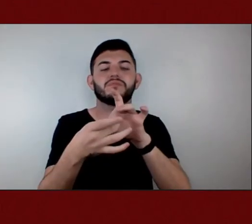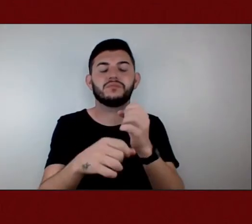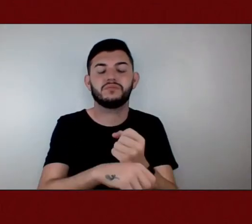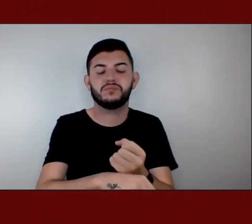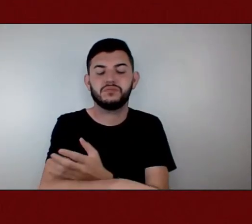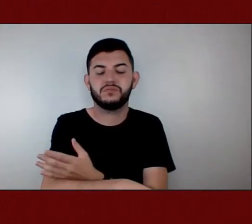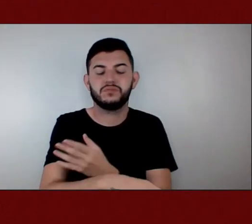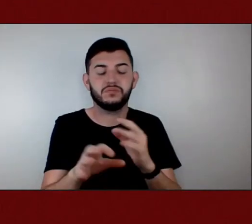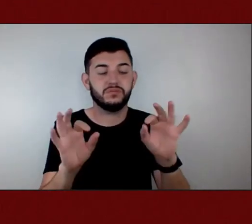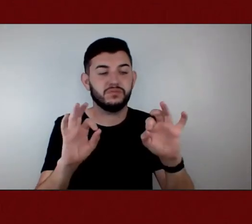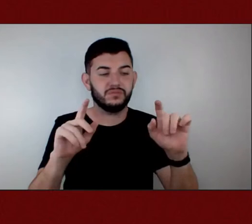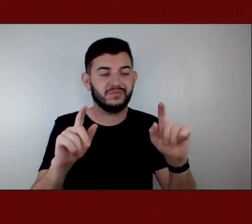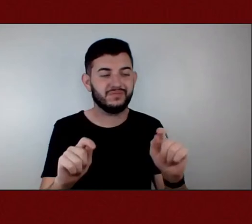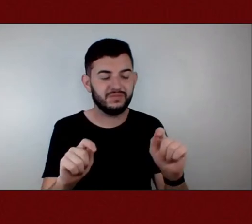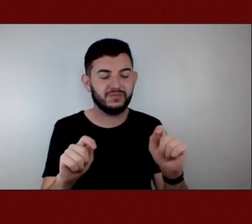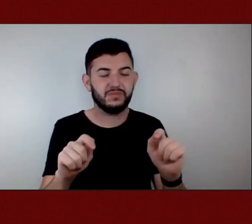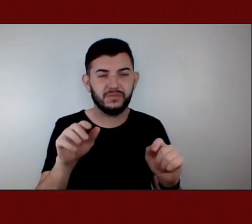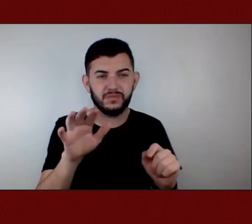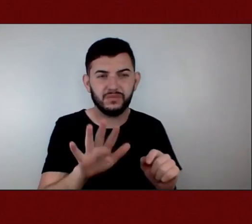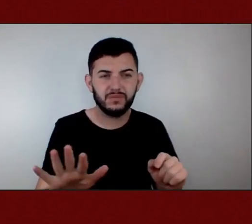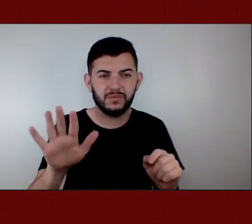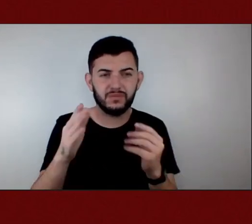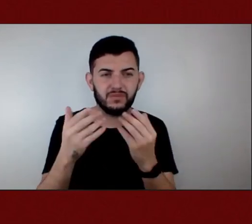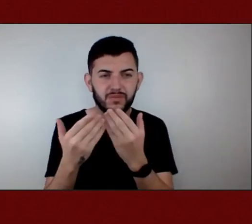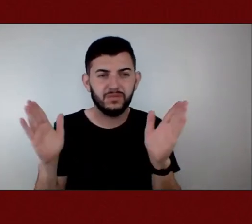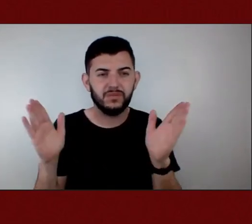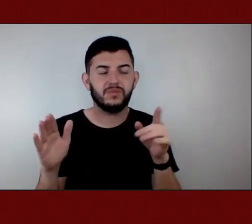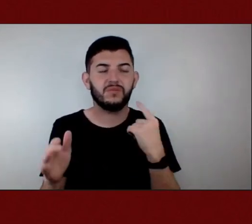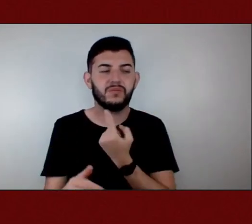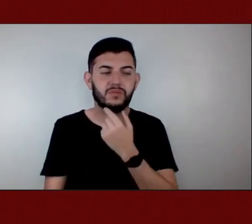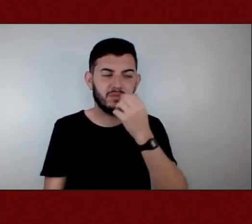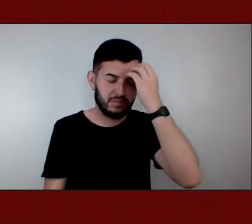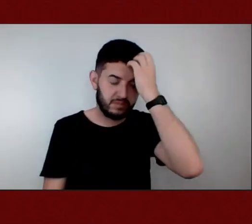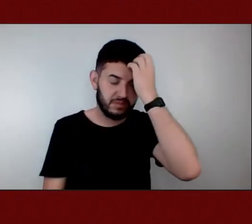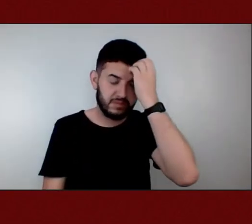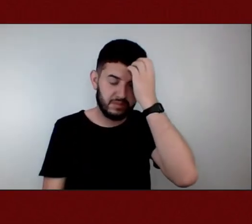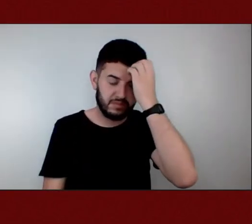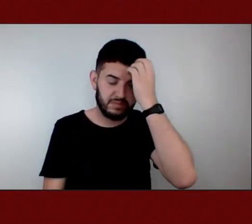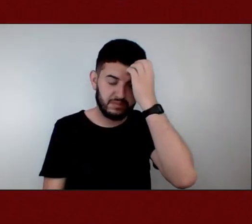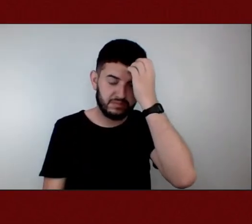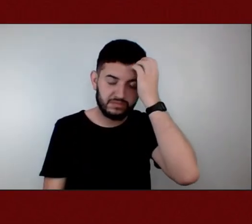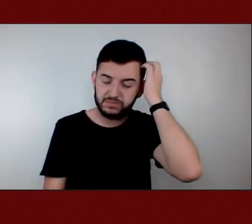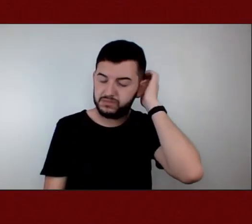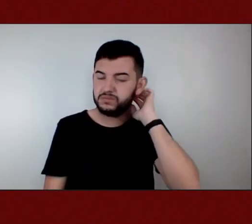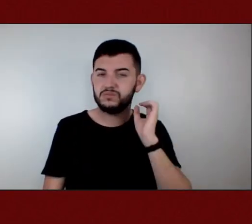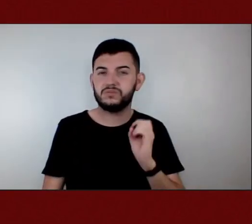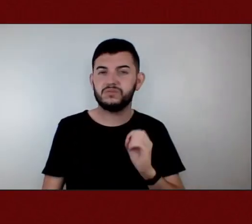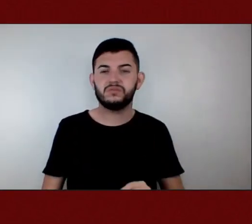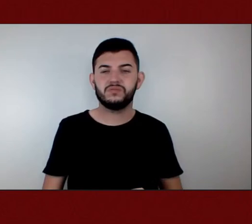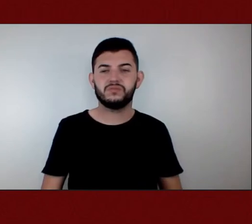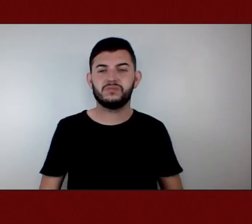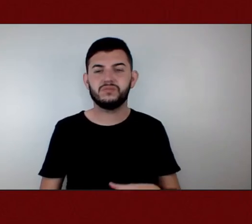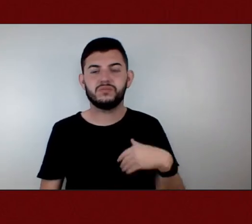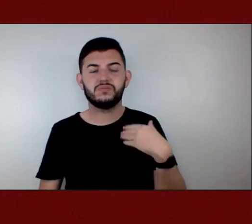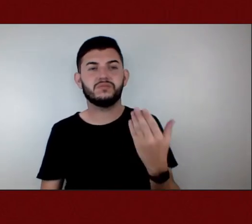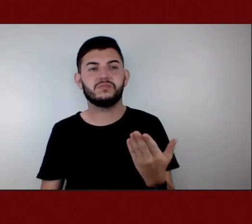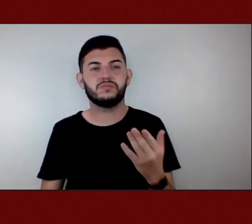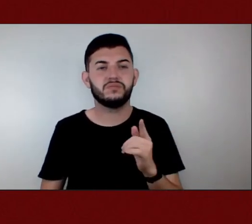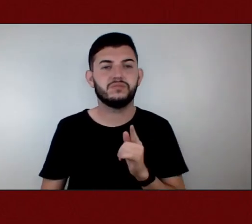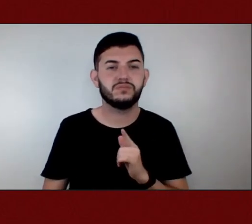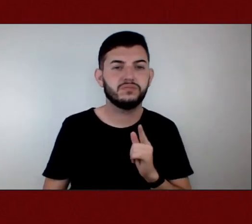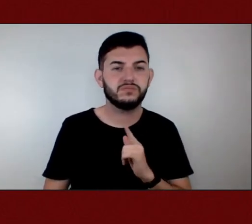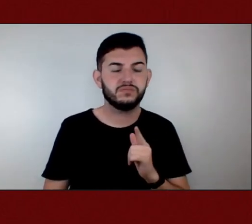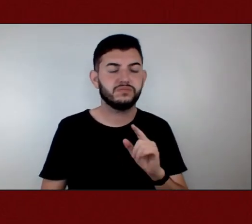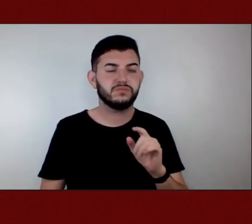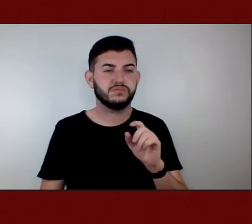mundo que estava sendo aberto para mim. E aí veio a União Popular, o triunfo do